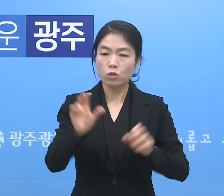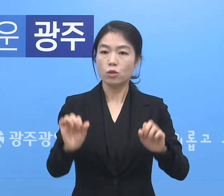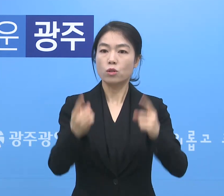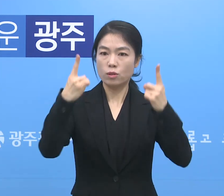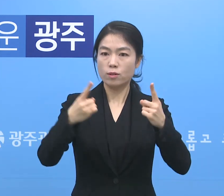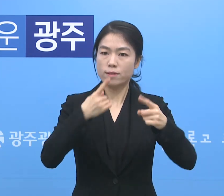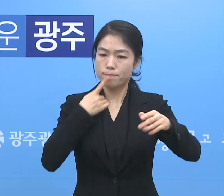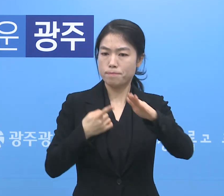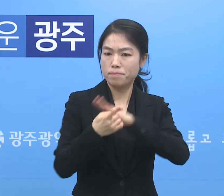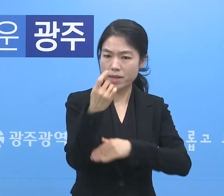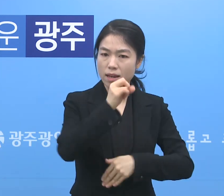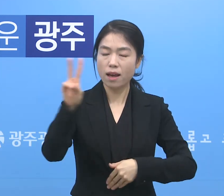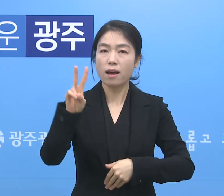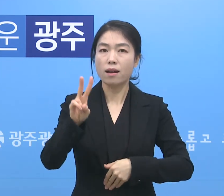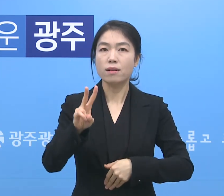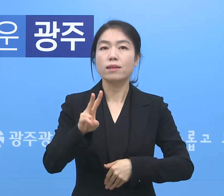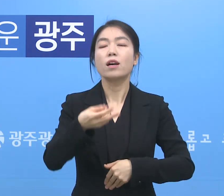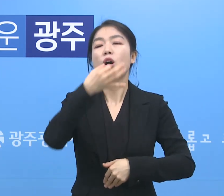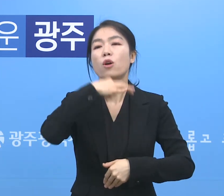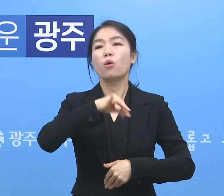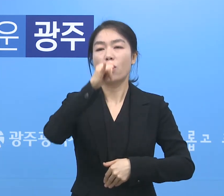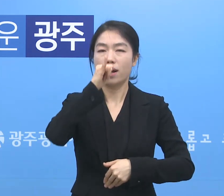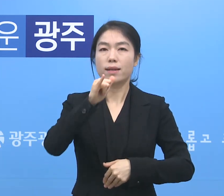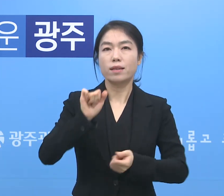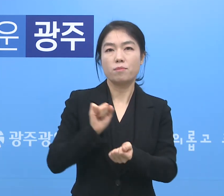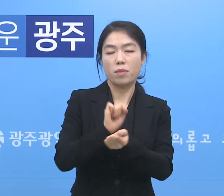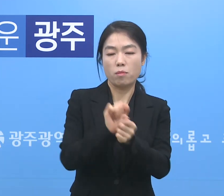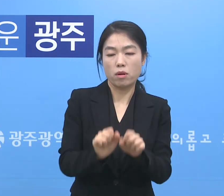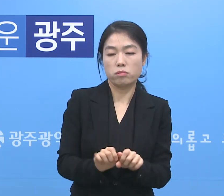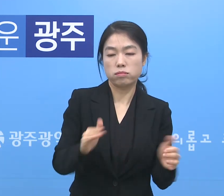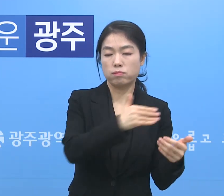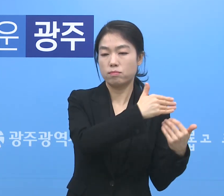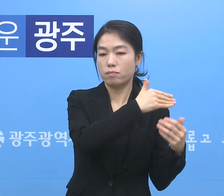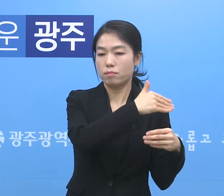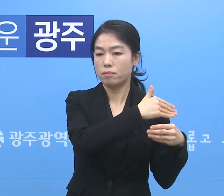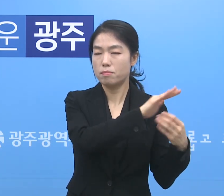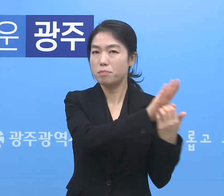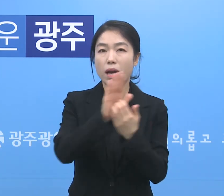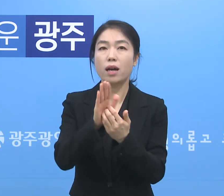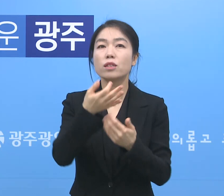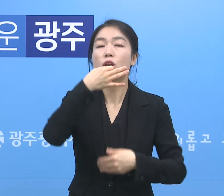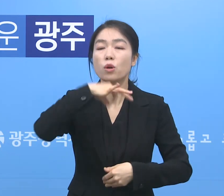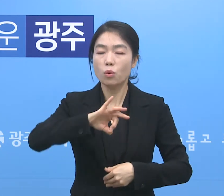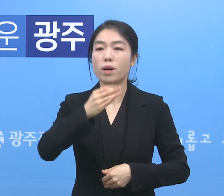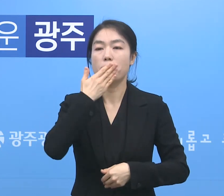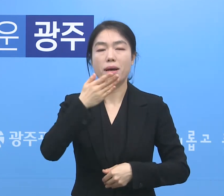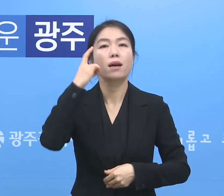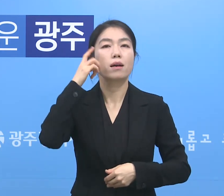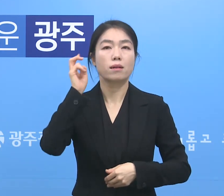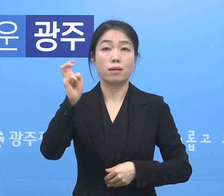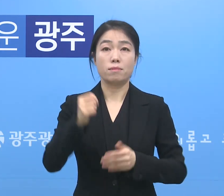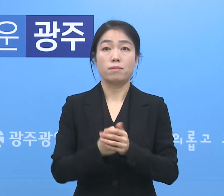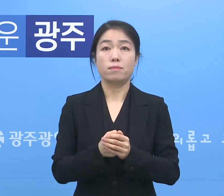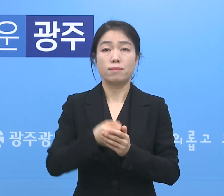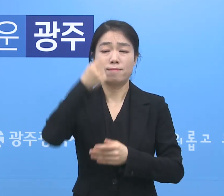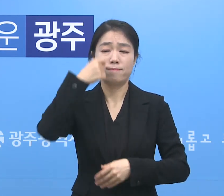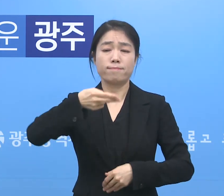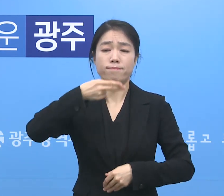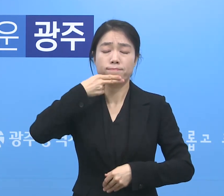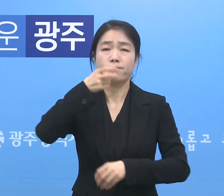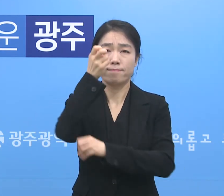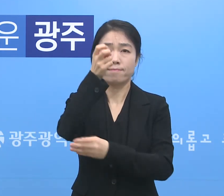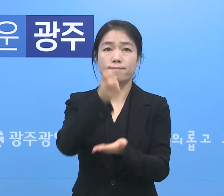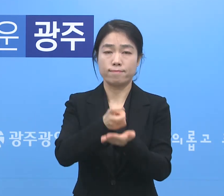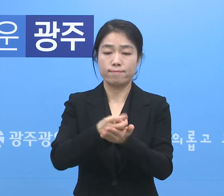동시에 대응해야 실효성 있는 감염 확산 차단의 효과를 거둘 수 있습니다. 무관용